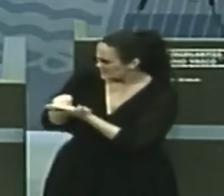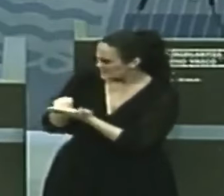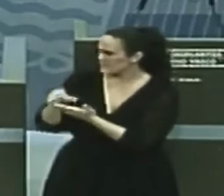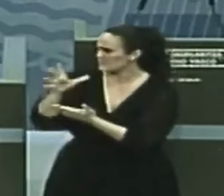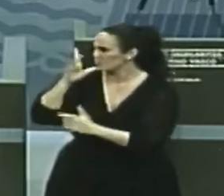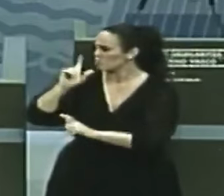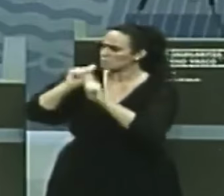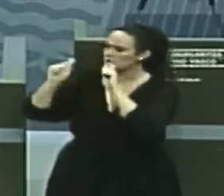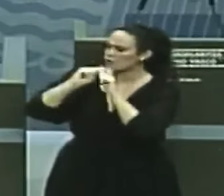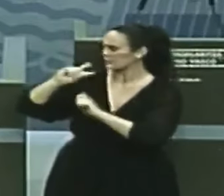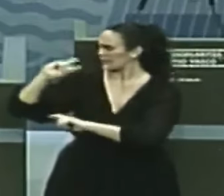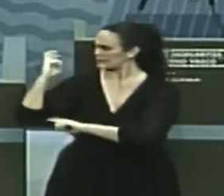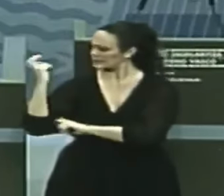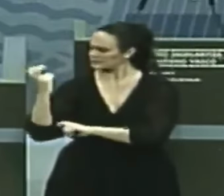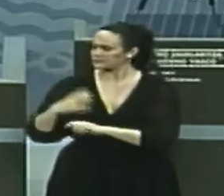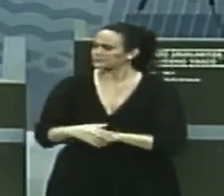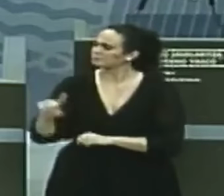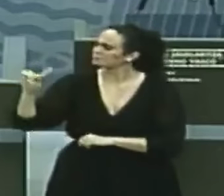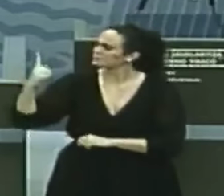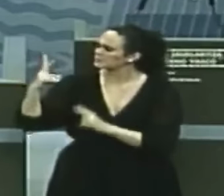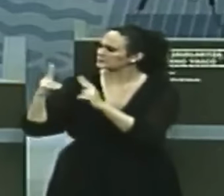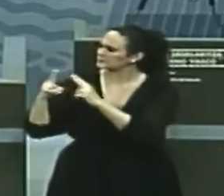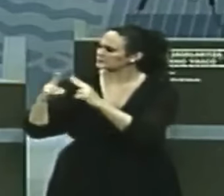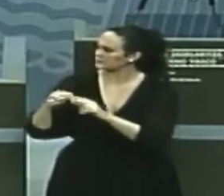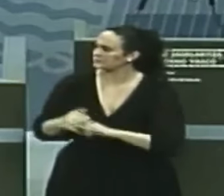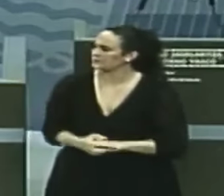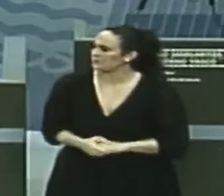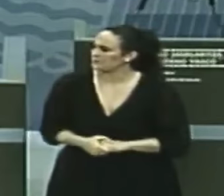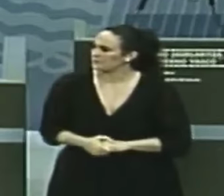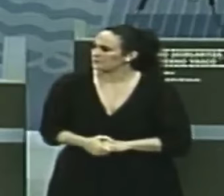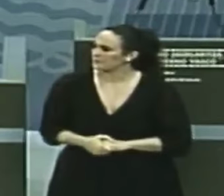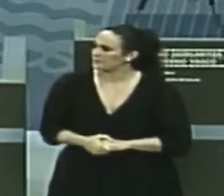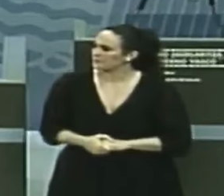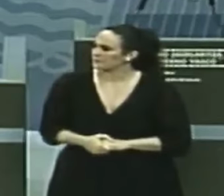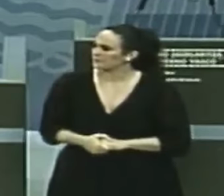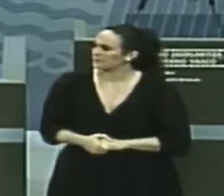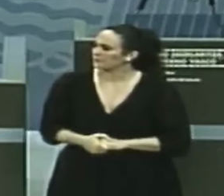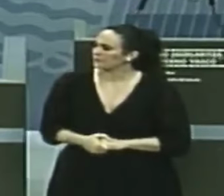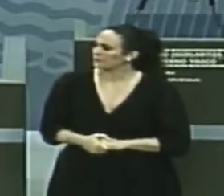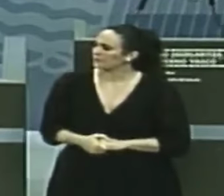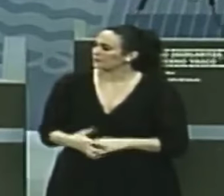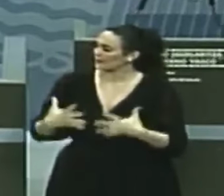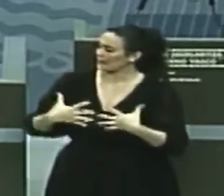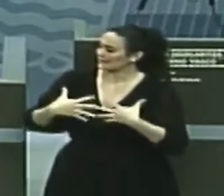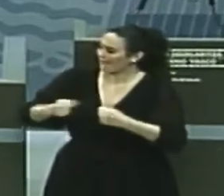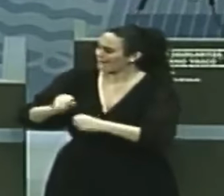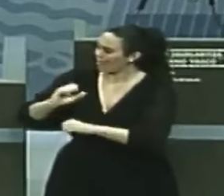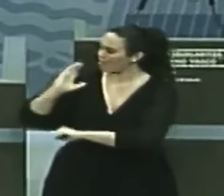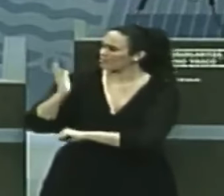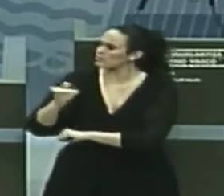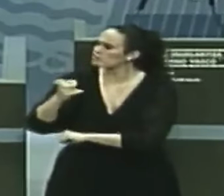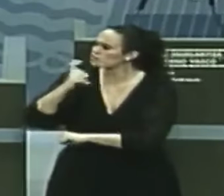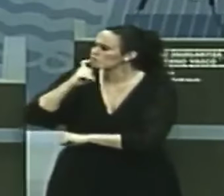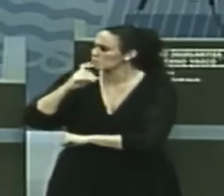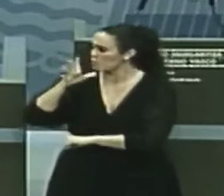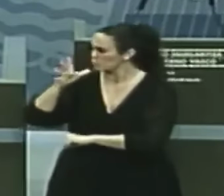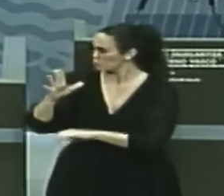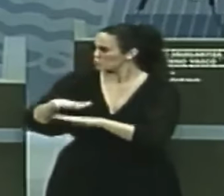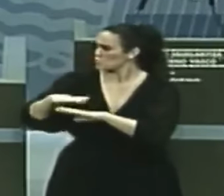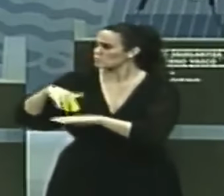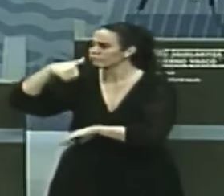parte de diferentes periodistas la primera de ellas dice así como puede afectar a nuestra sanidad que el gobierno de pedro sánchez no